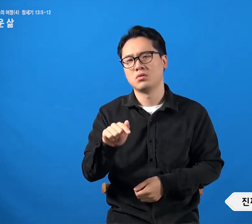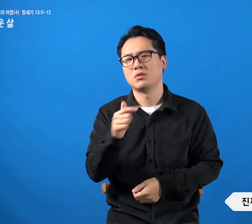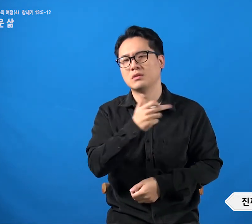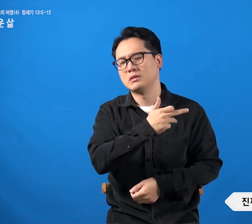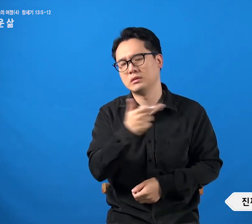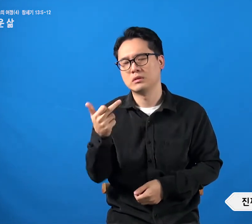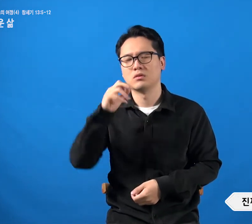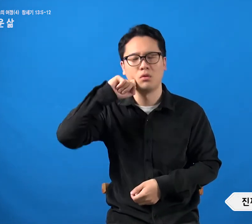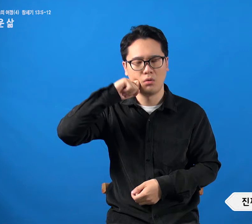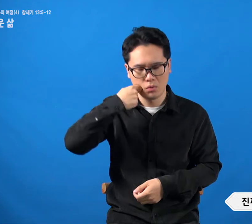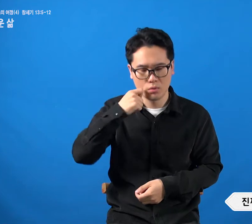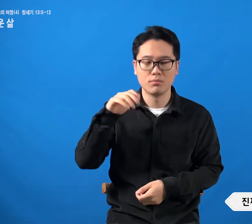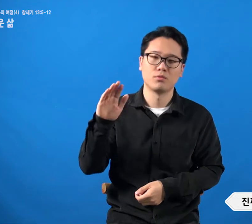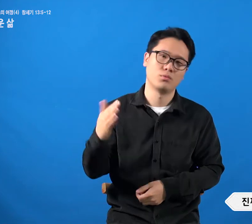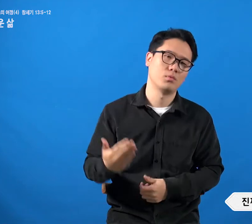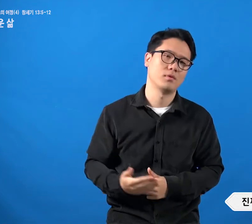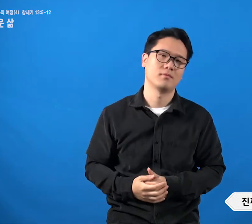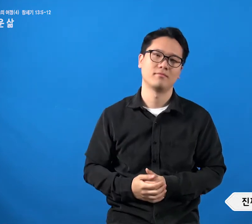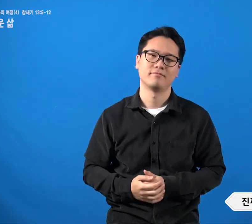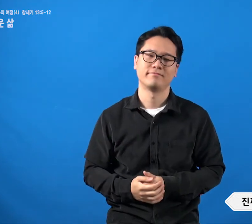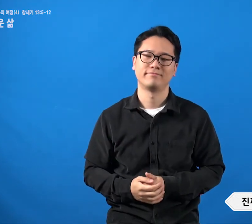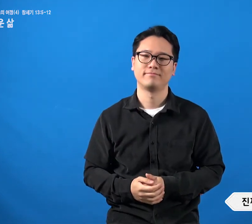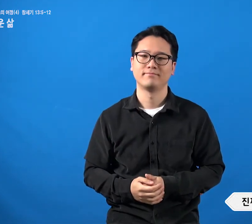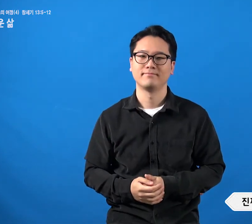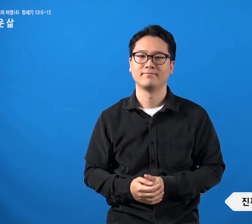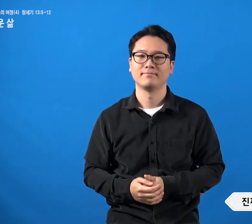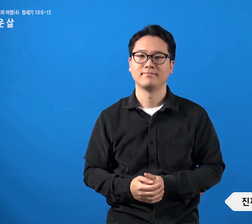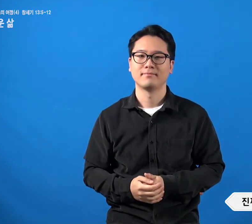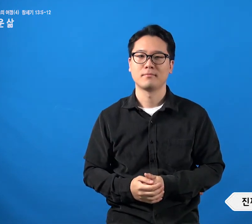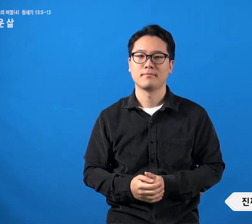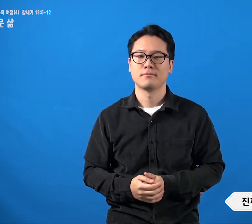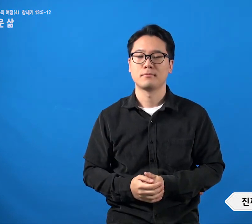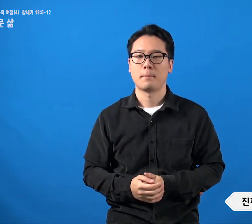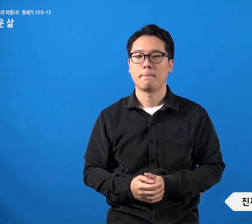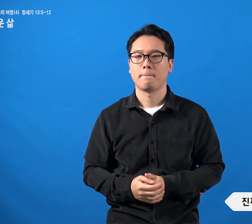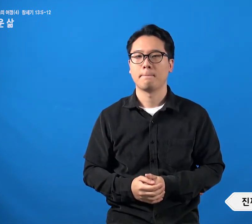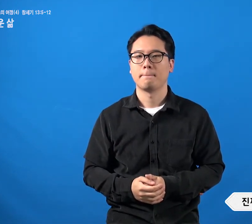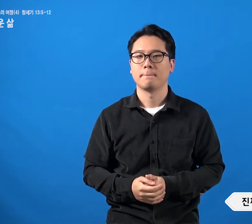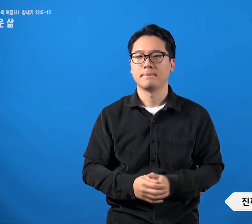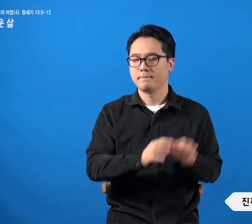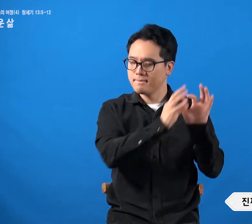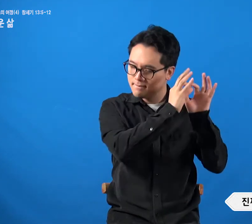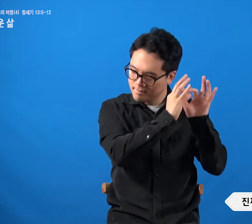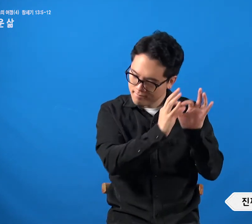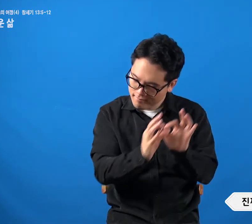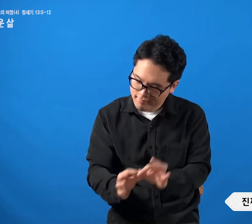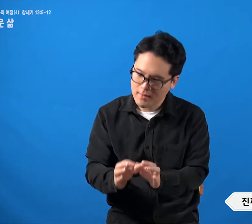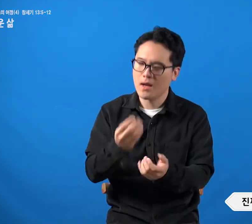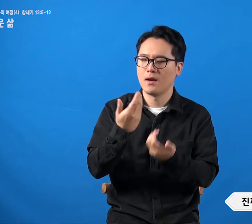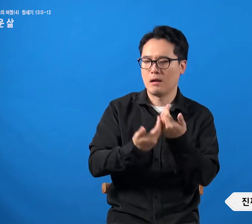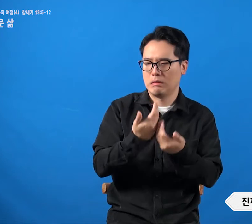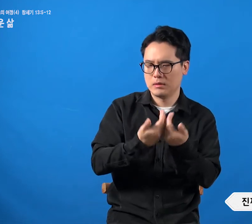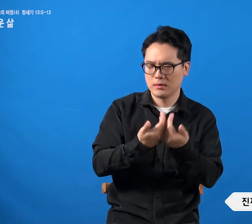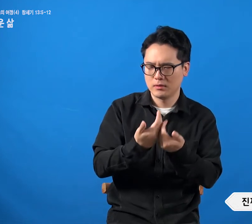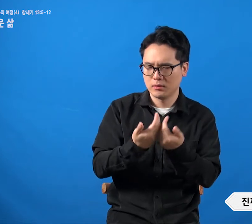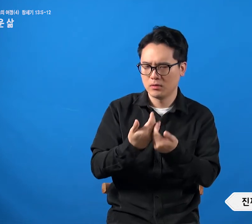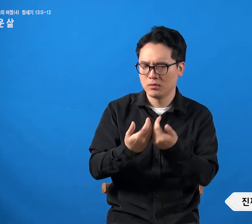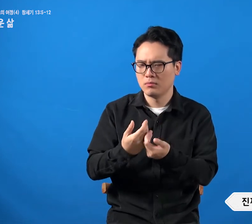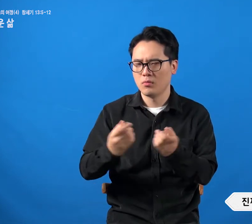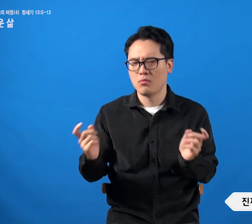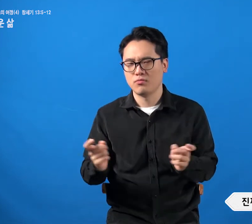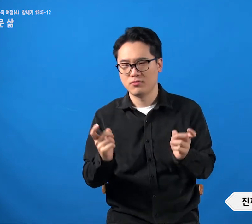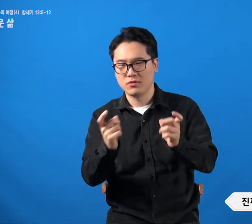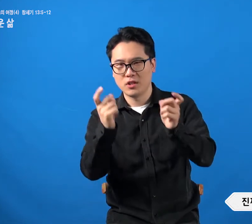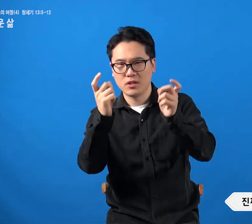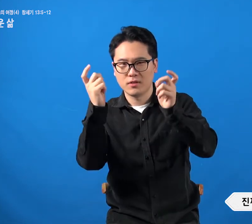어려움이 된다는 이야기를 들어보기도 합니다. 끊임없는 갈등과 긴장,